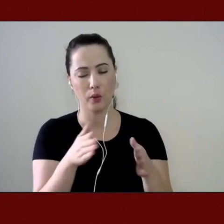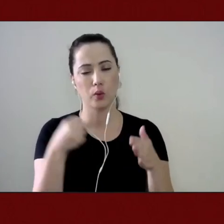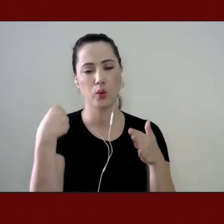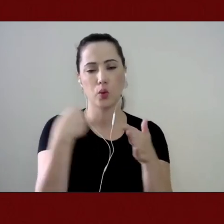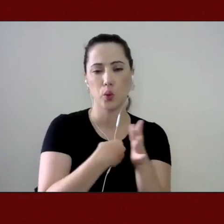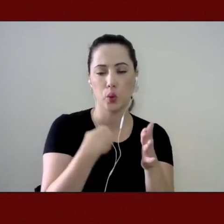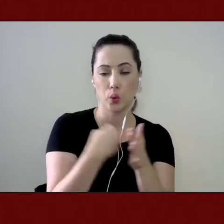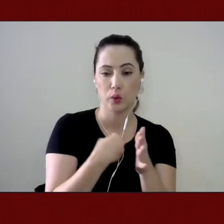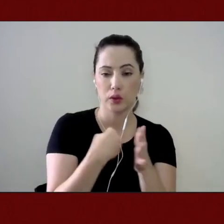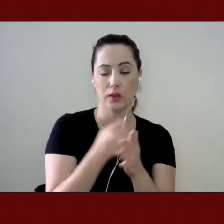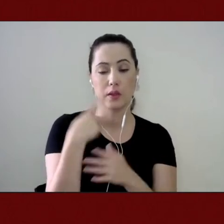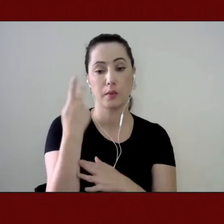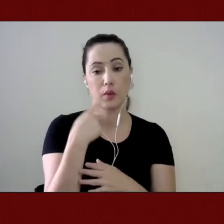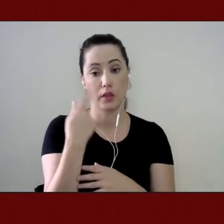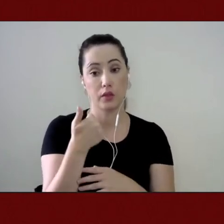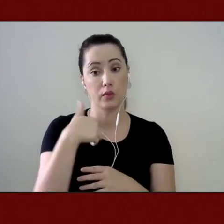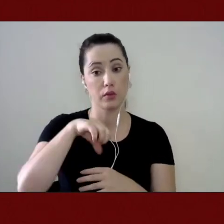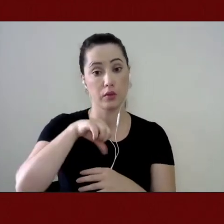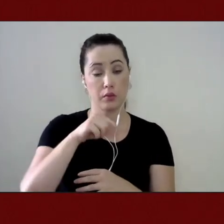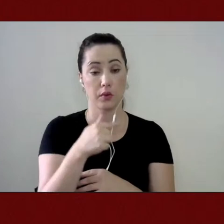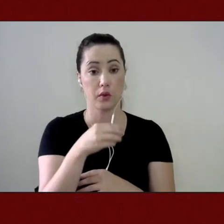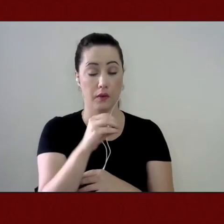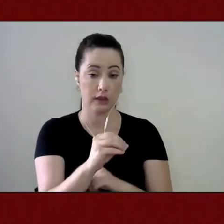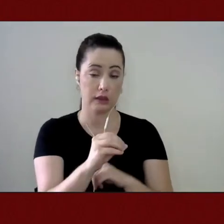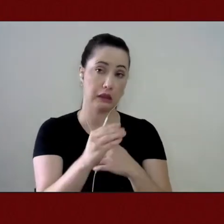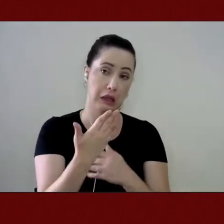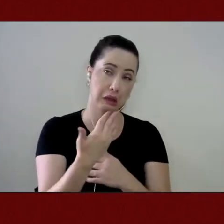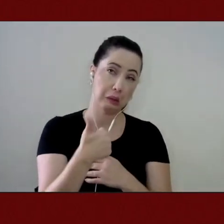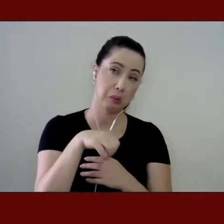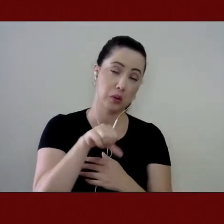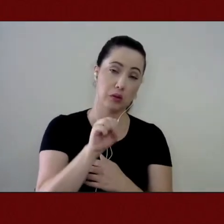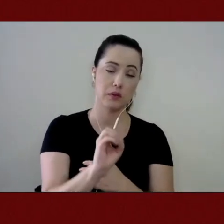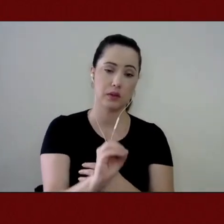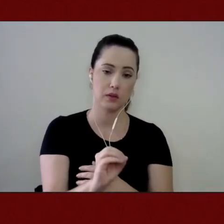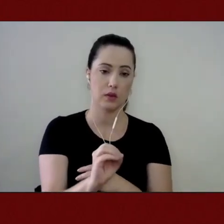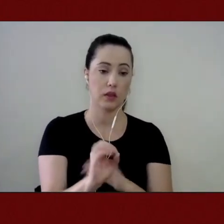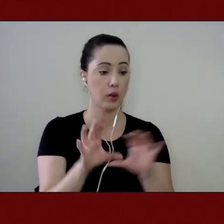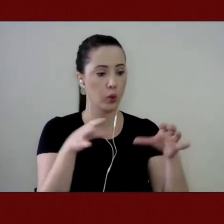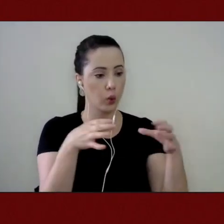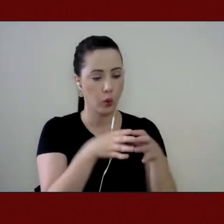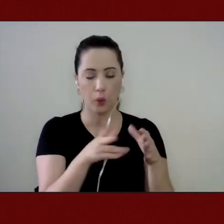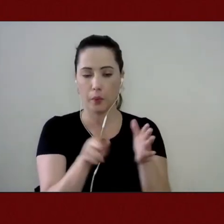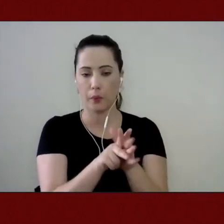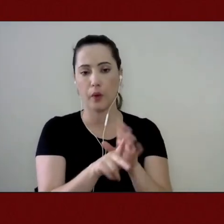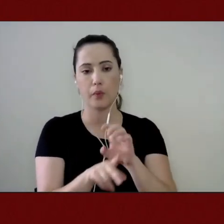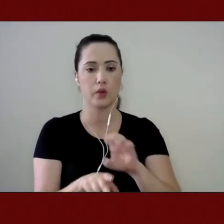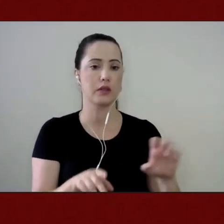80, dentro das esquerdas, no processo de redemocratização do Brasil.